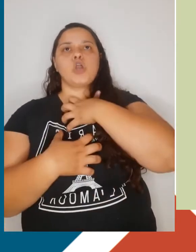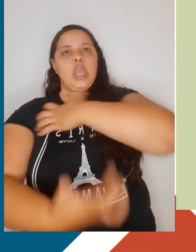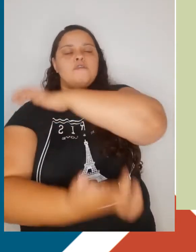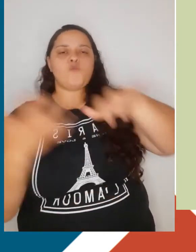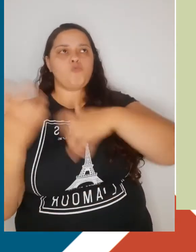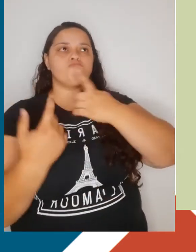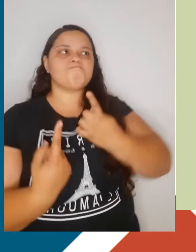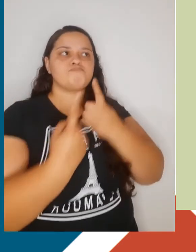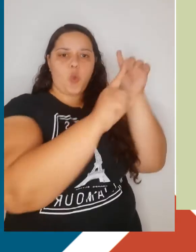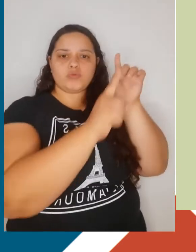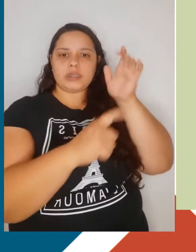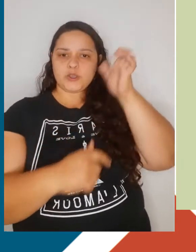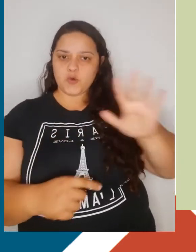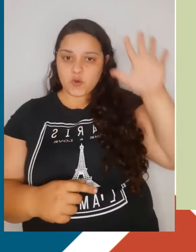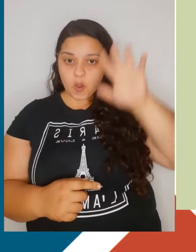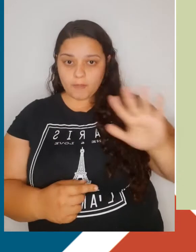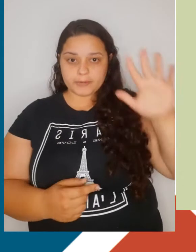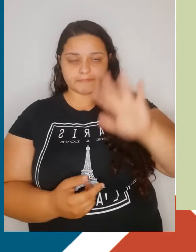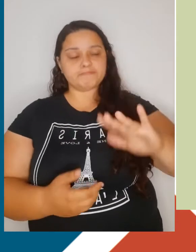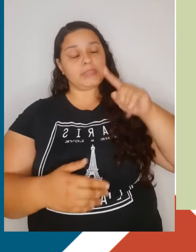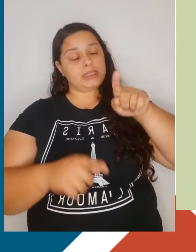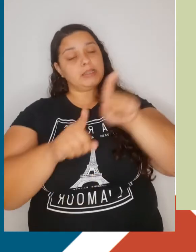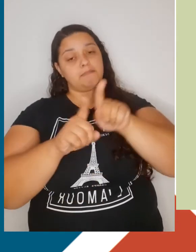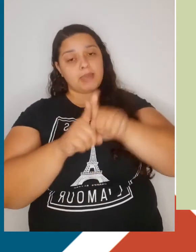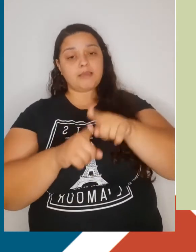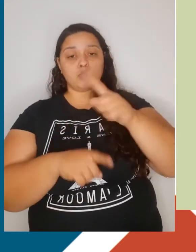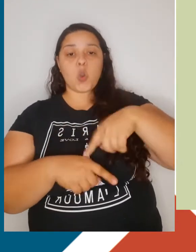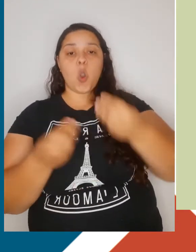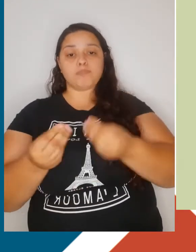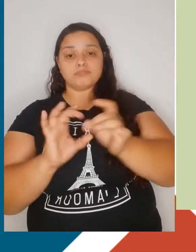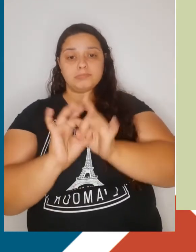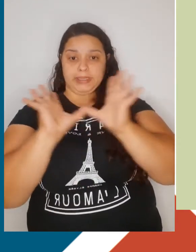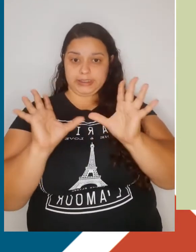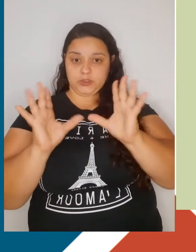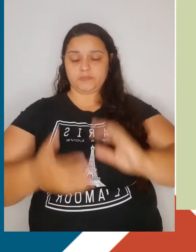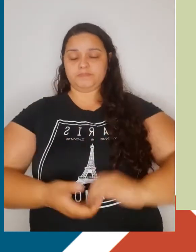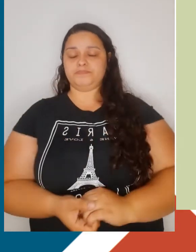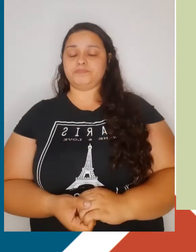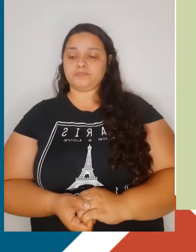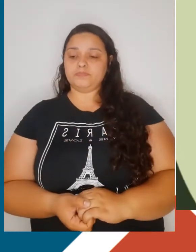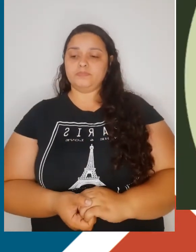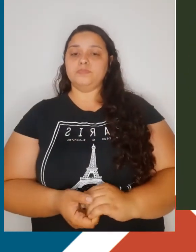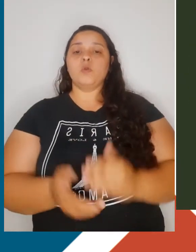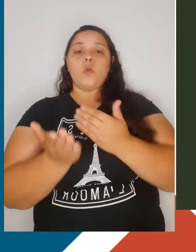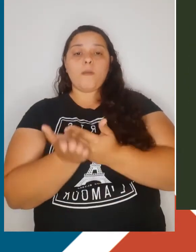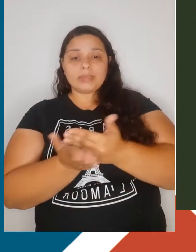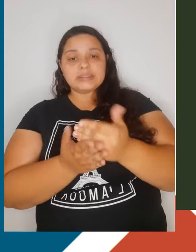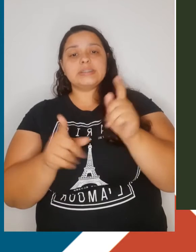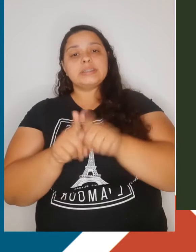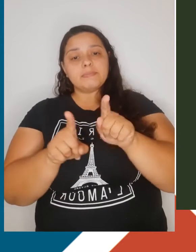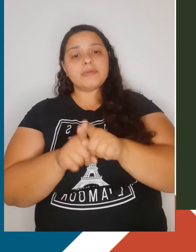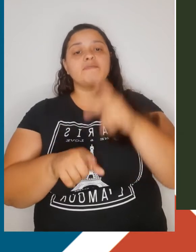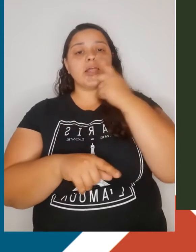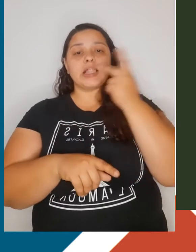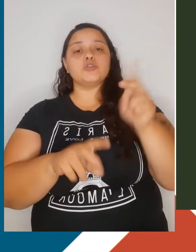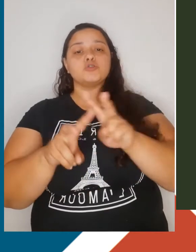causa motora para as revoltas e mobilizações que levaram aos processos de libertação. Vamos começar,